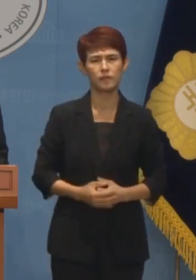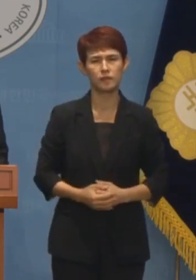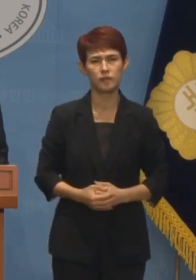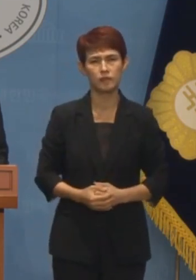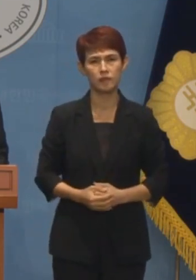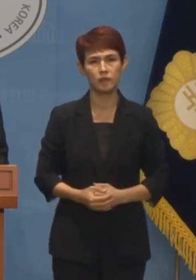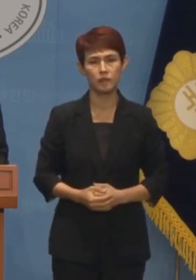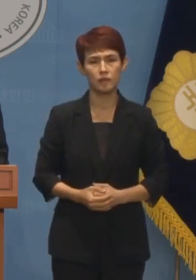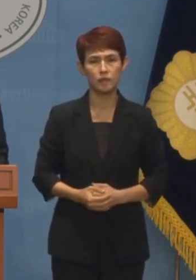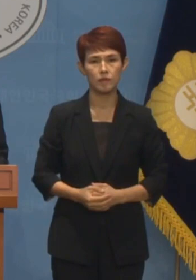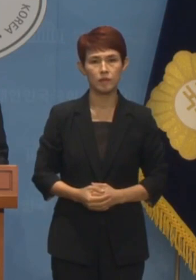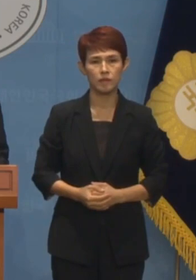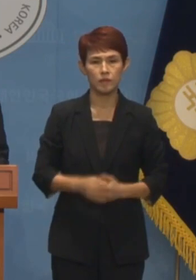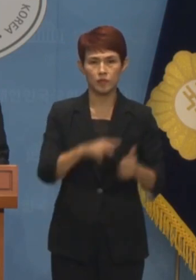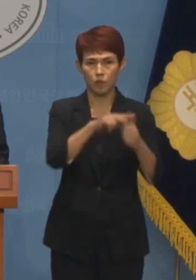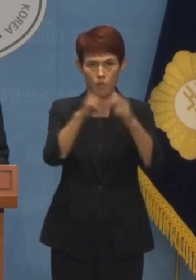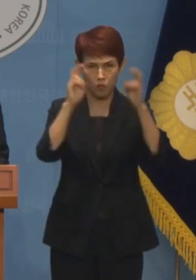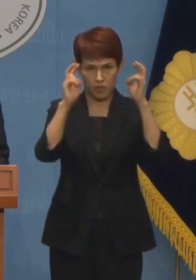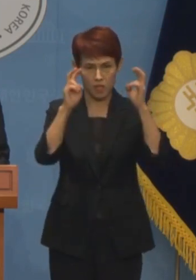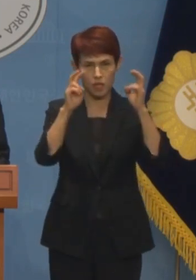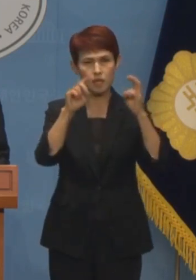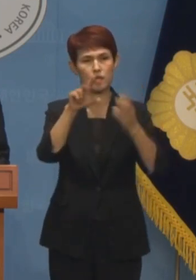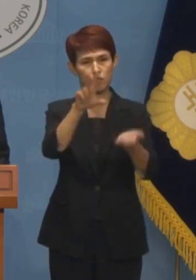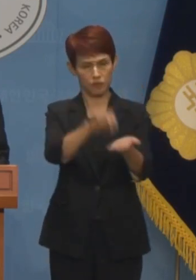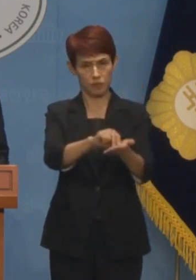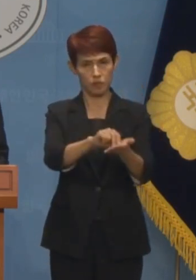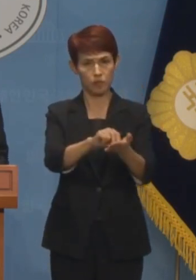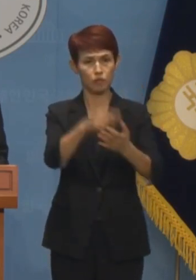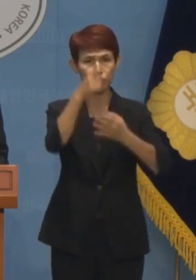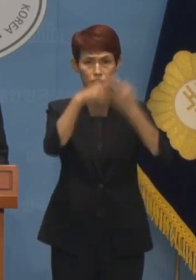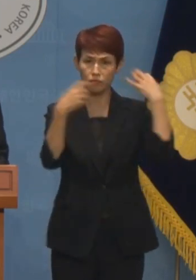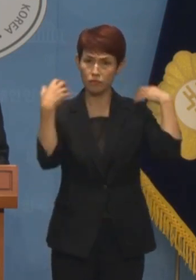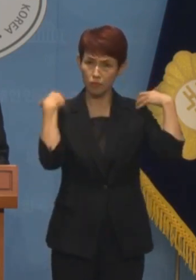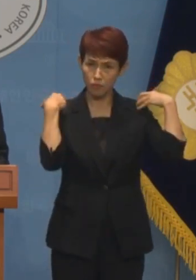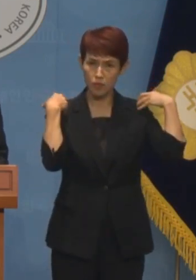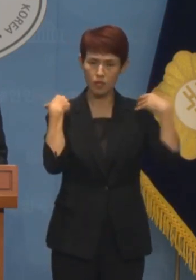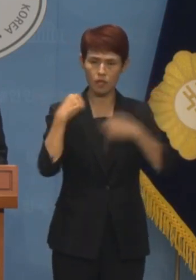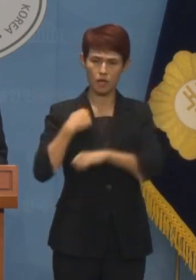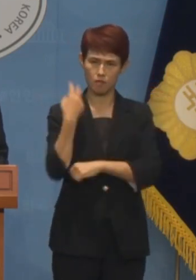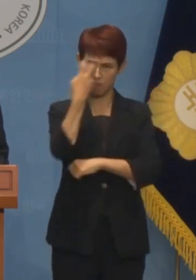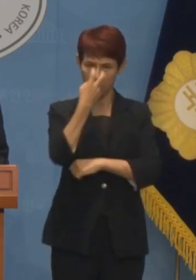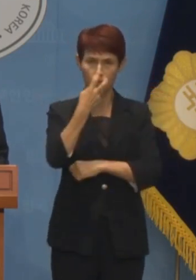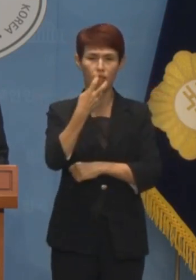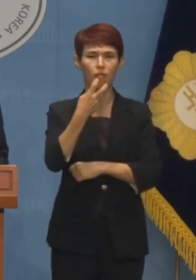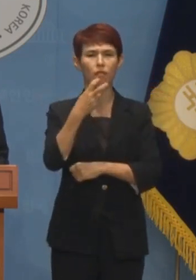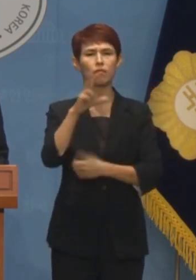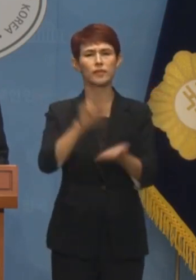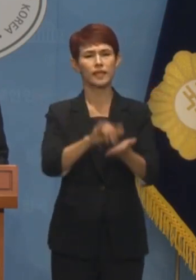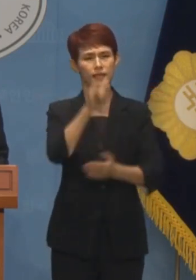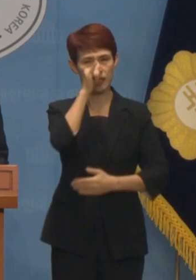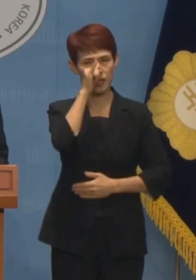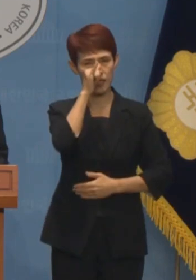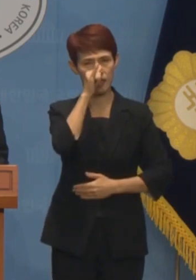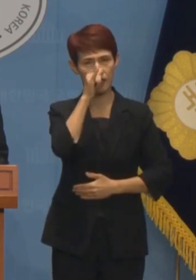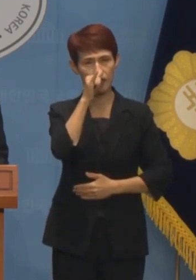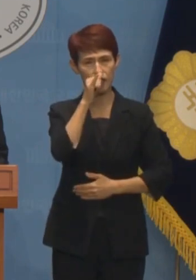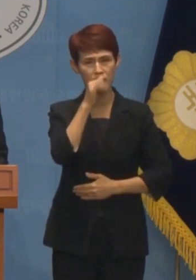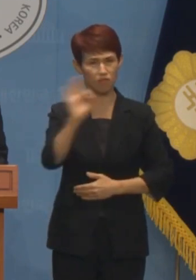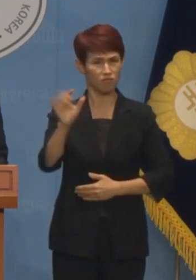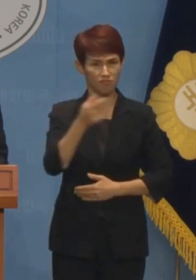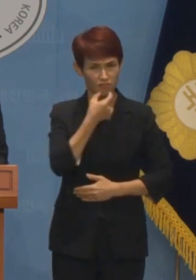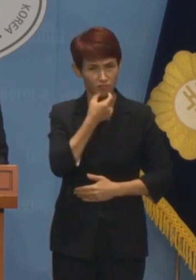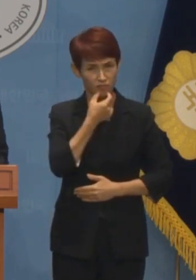무엇입니까 정보사회 기강 회의와 윤석열 정부의 안보 참사를 인정하지 않으려는